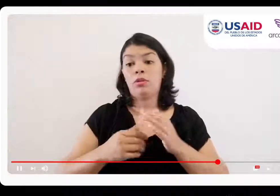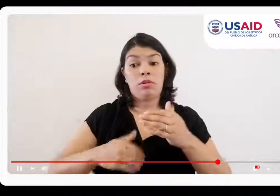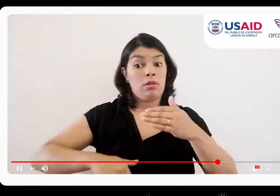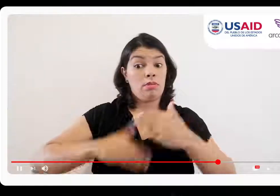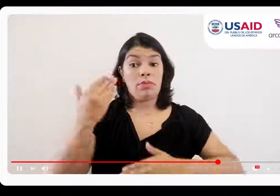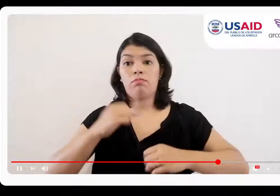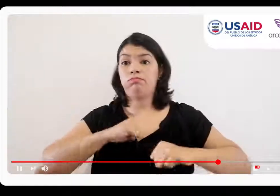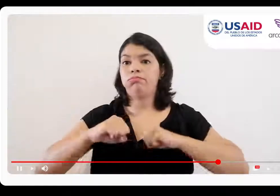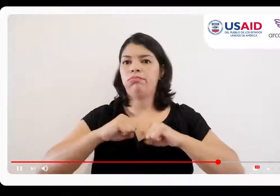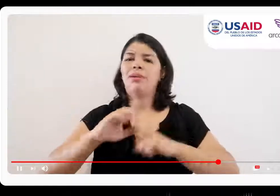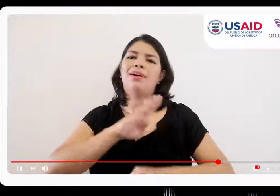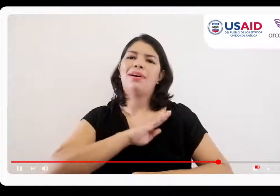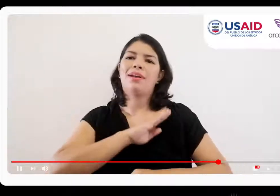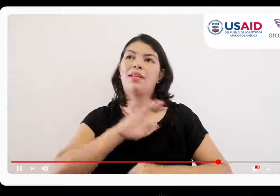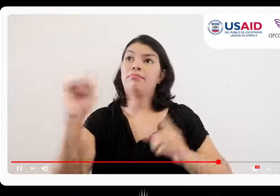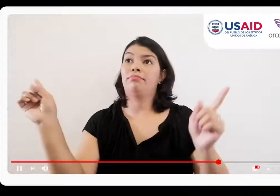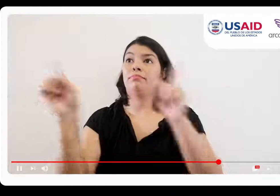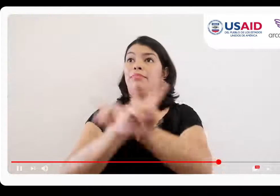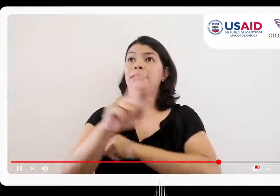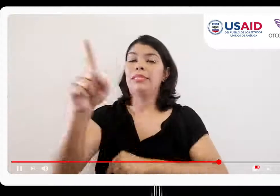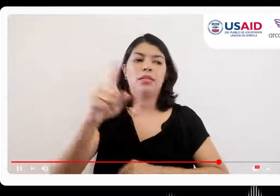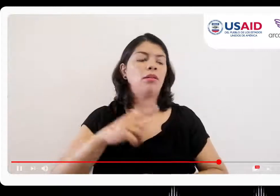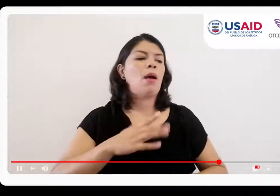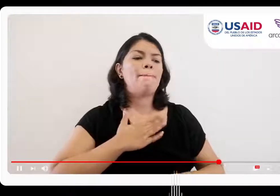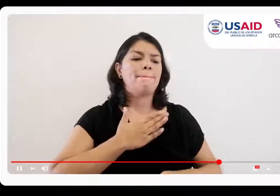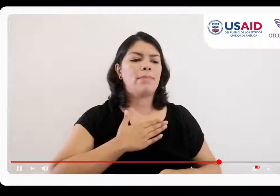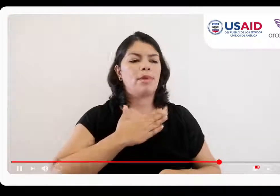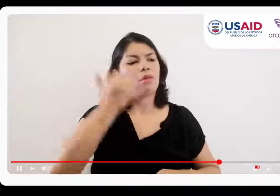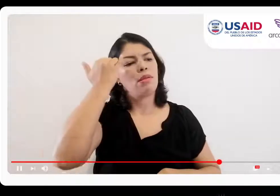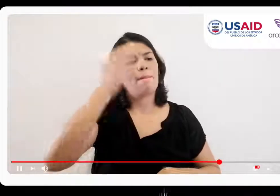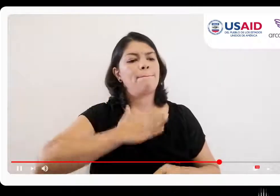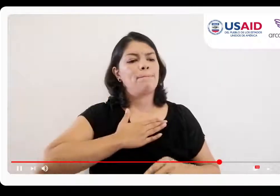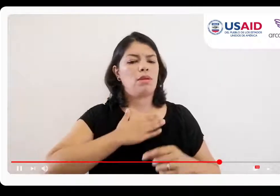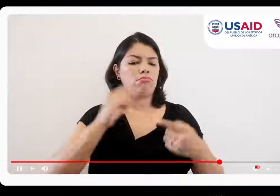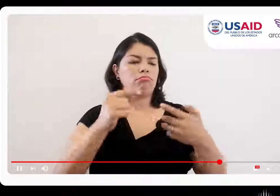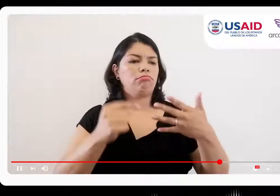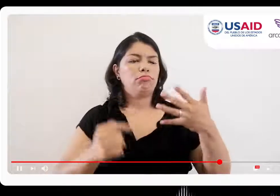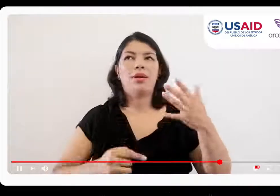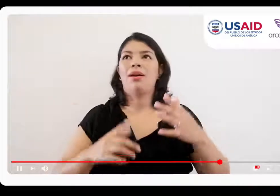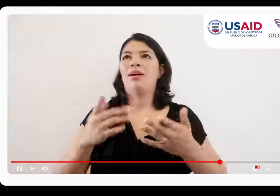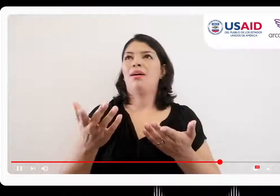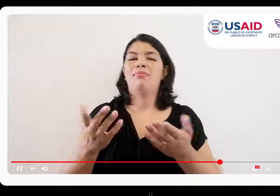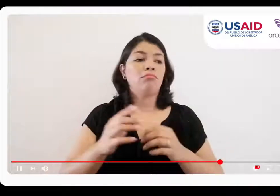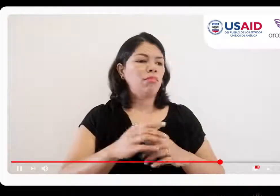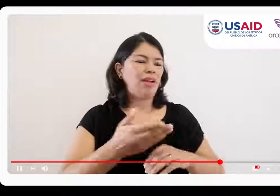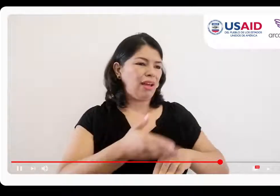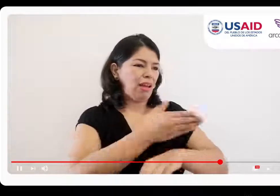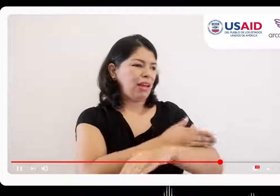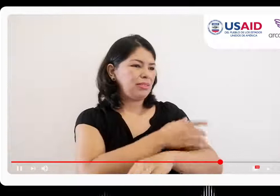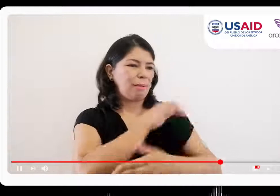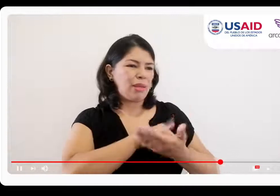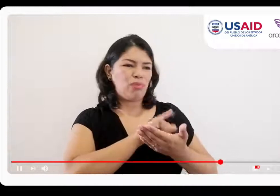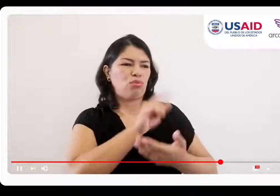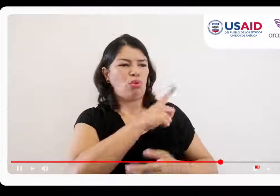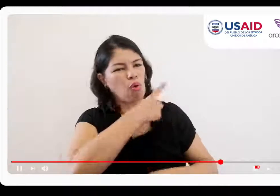procesos que hemos iniciado. Cada alcalde trae prioridades y no les gusta a algunos seguir con lo mismo que venía pues ya